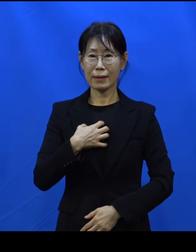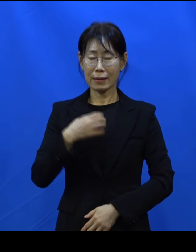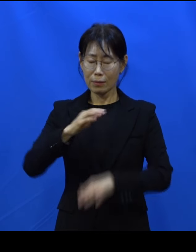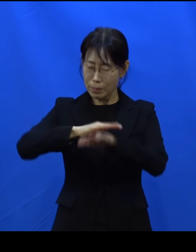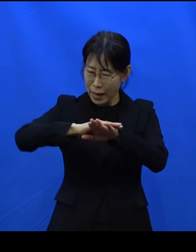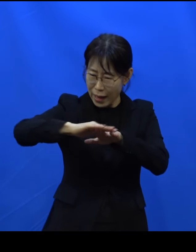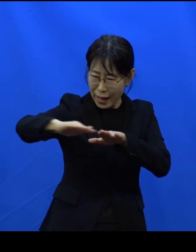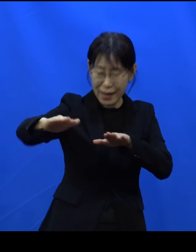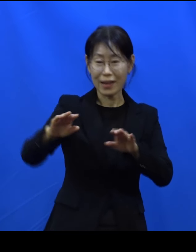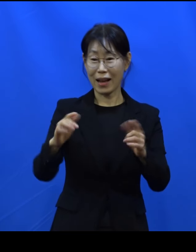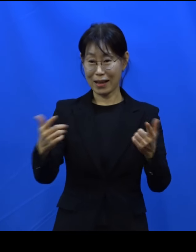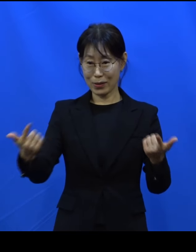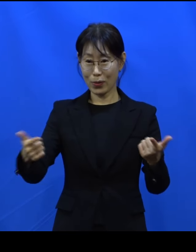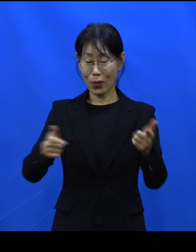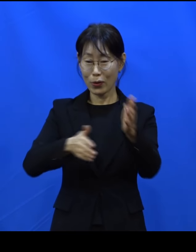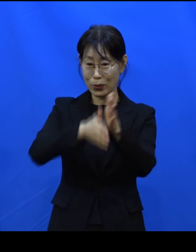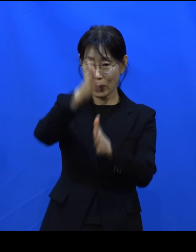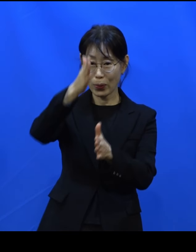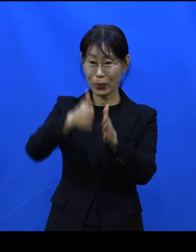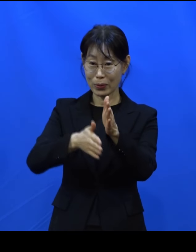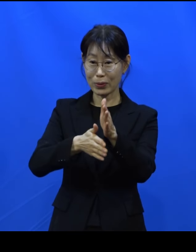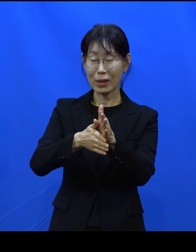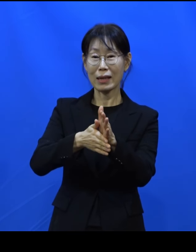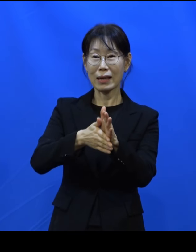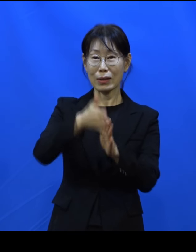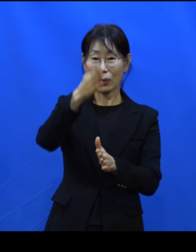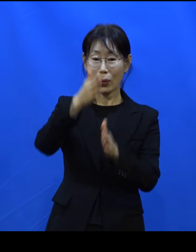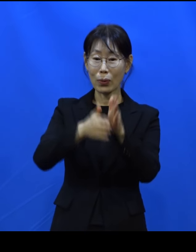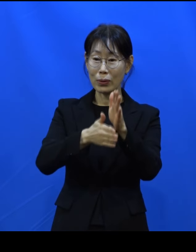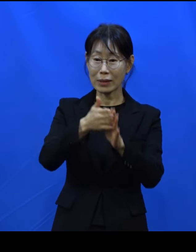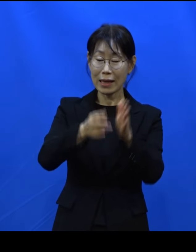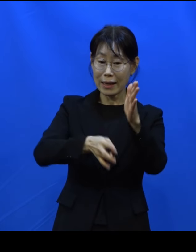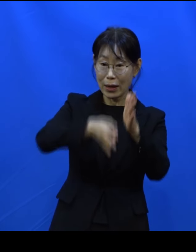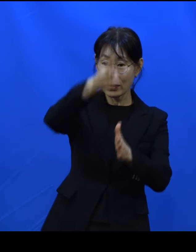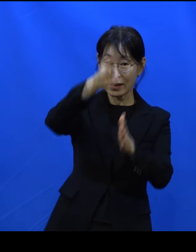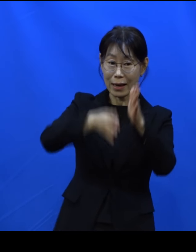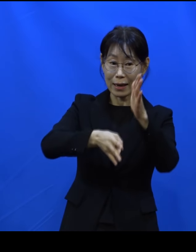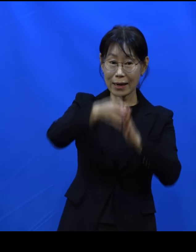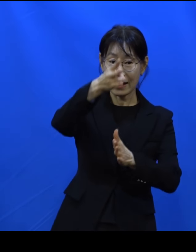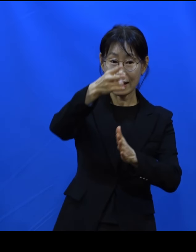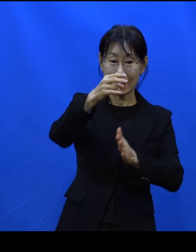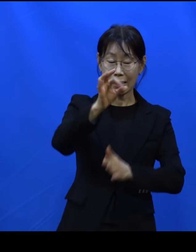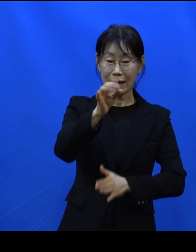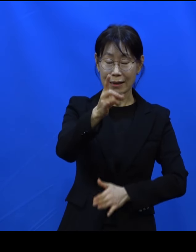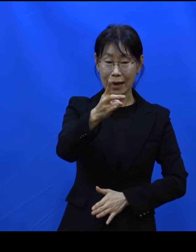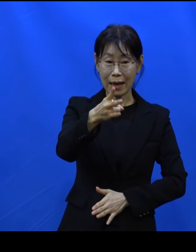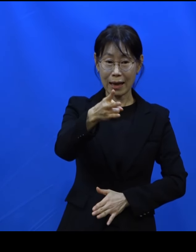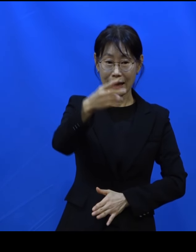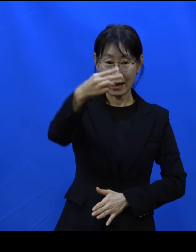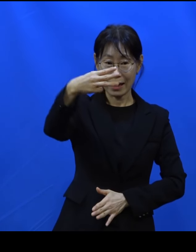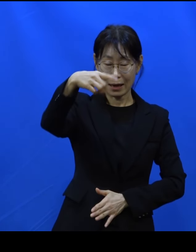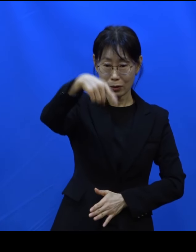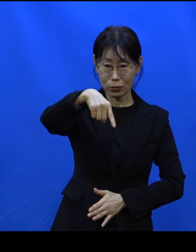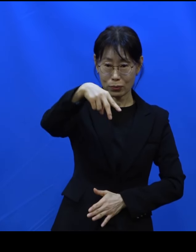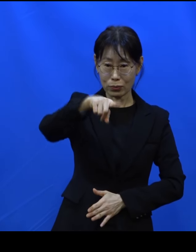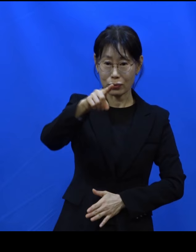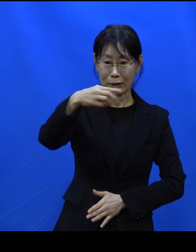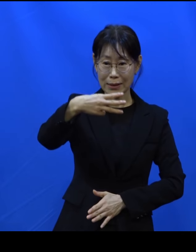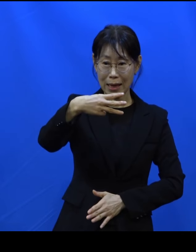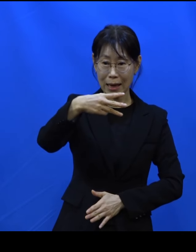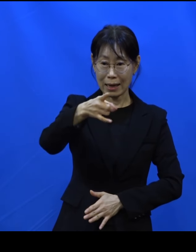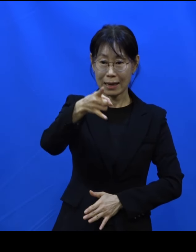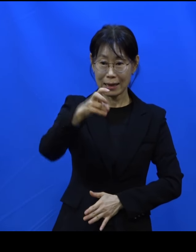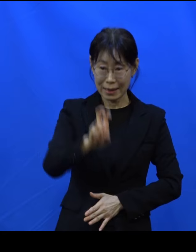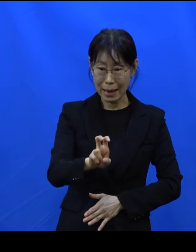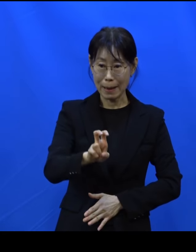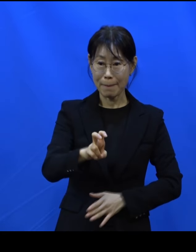이제 도시의 성벽에서 밖을 내다보면서 묻는 것으로 보입니다. 이제 보는데 연기